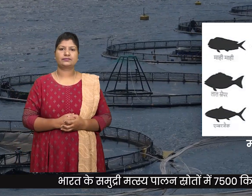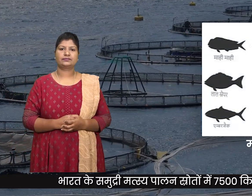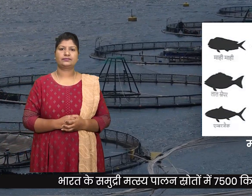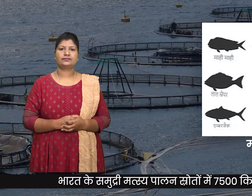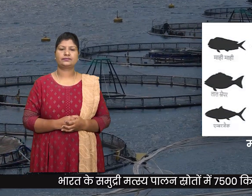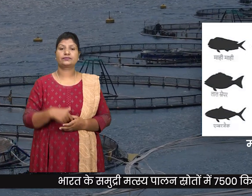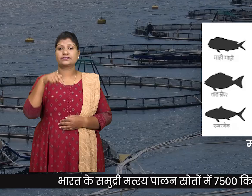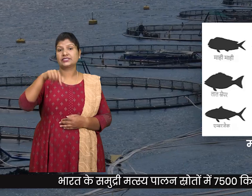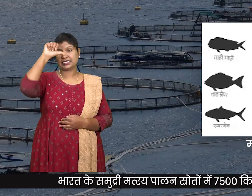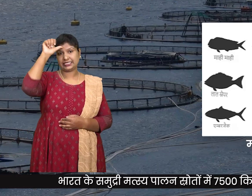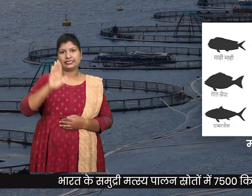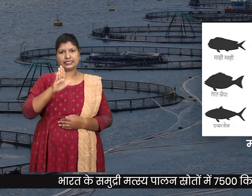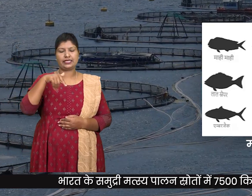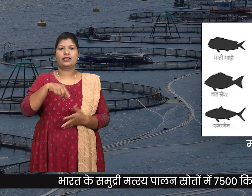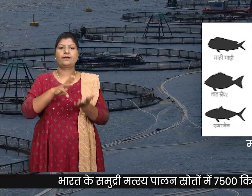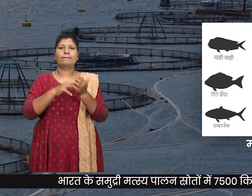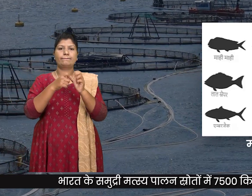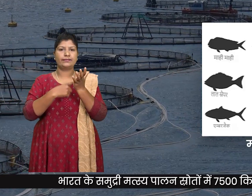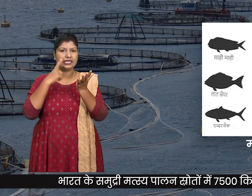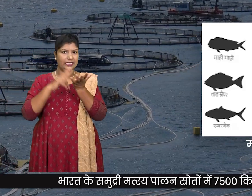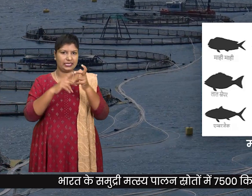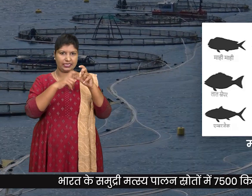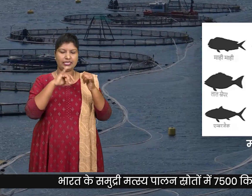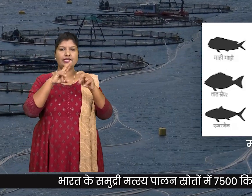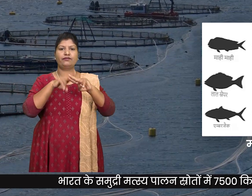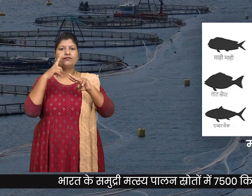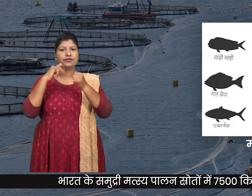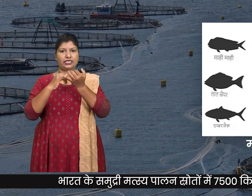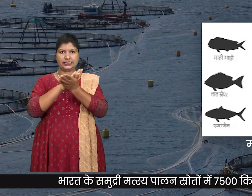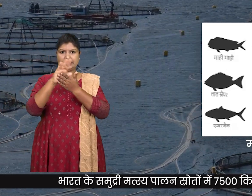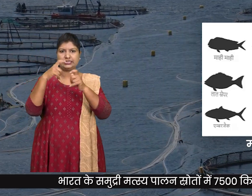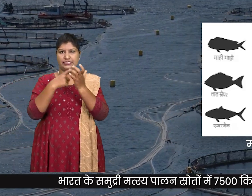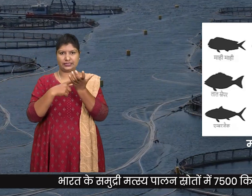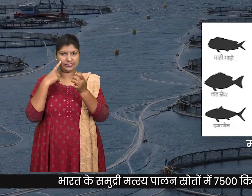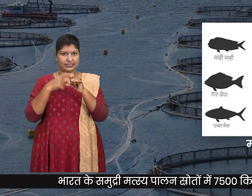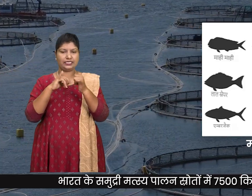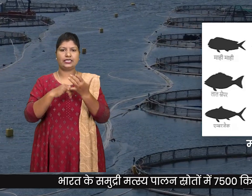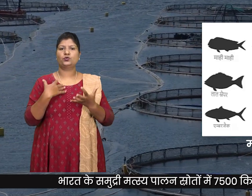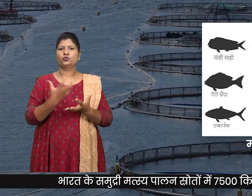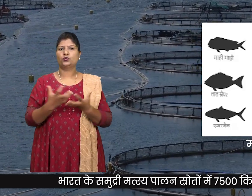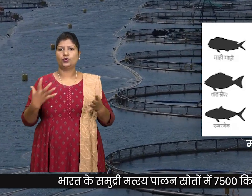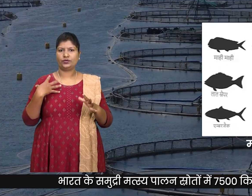भारत के समुद्री मत्स्य पालन स्रोतों में 7,500 किलोमीटर की तट